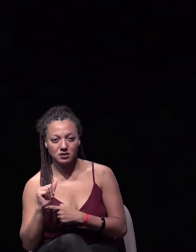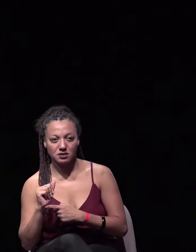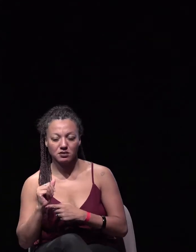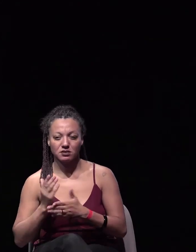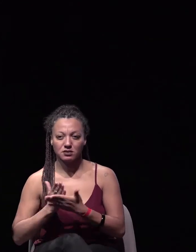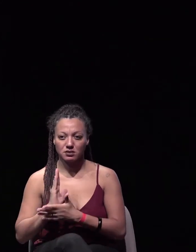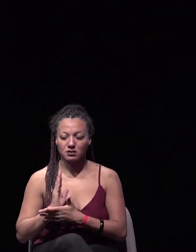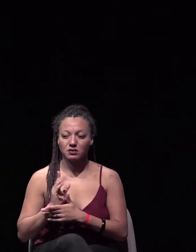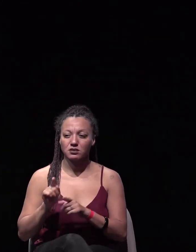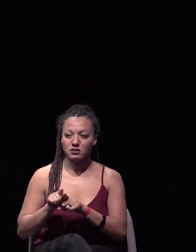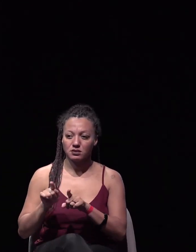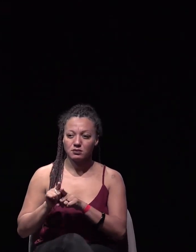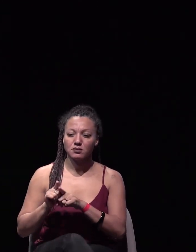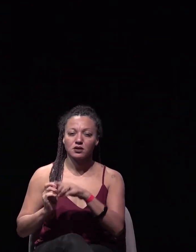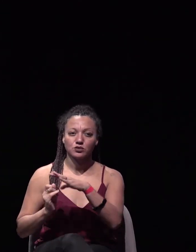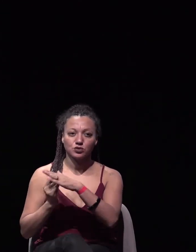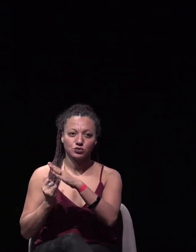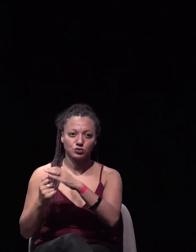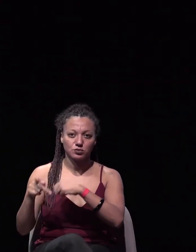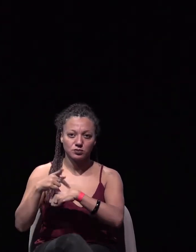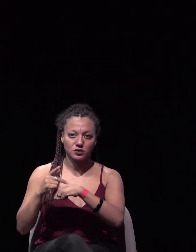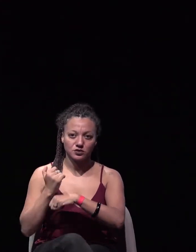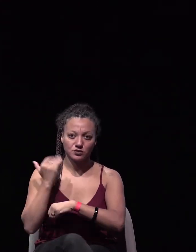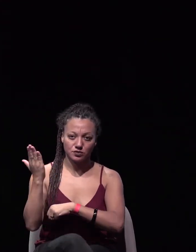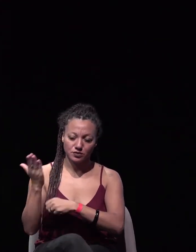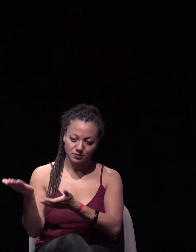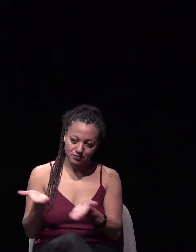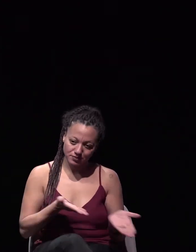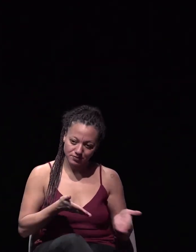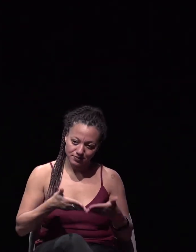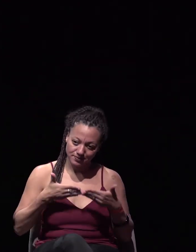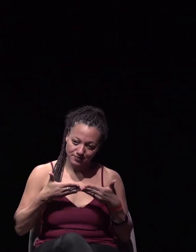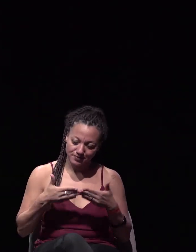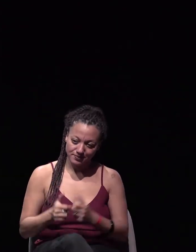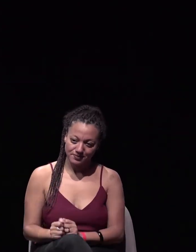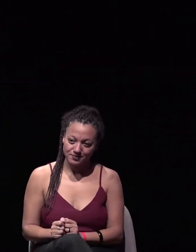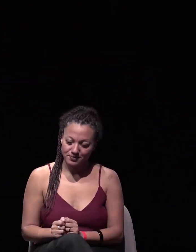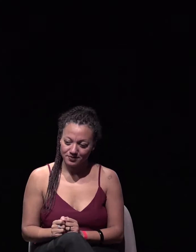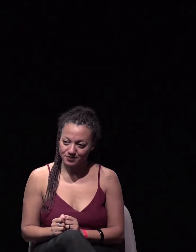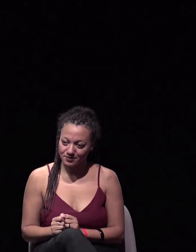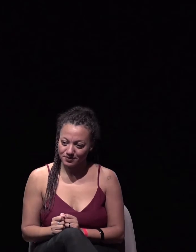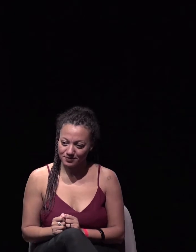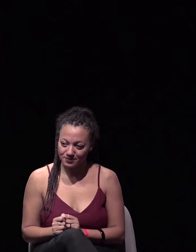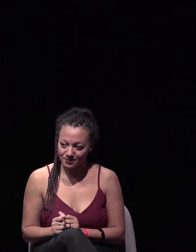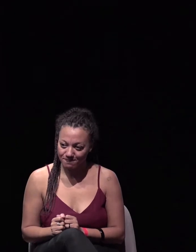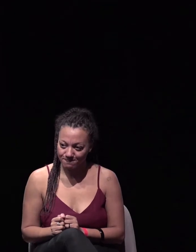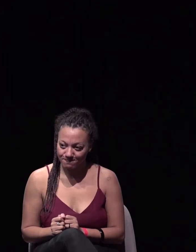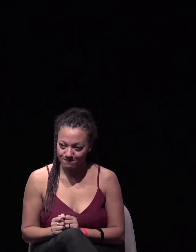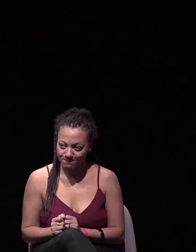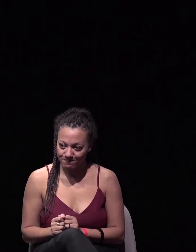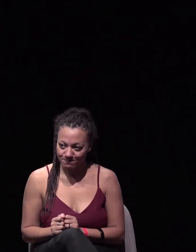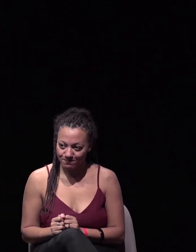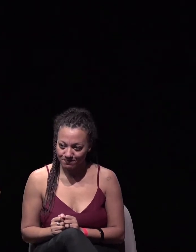no Smithsonian Institution. Por favor, Renata. Obrigada.